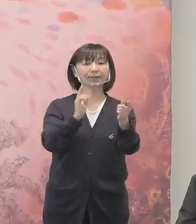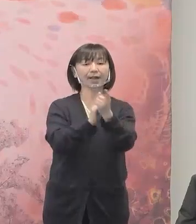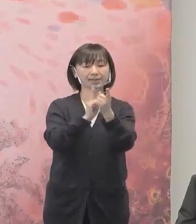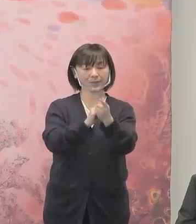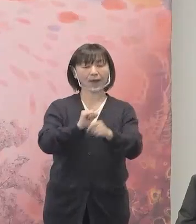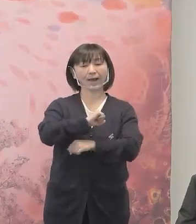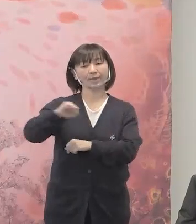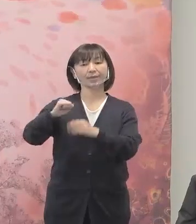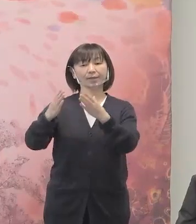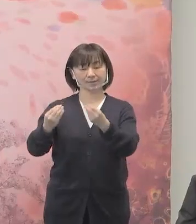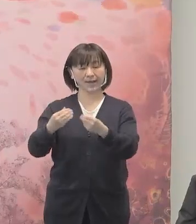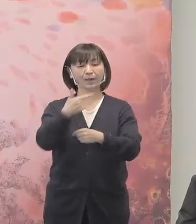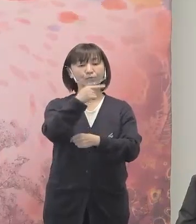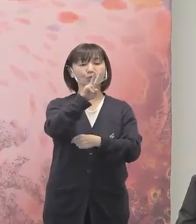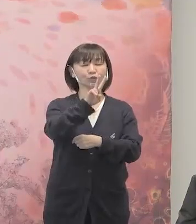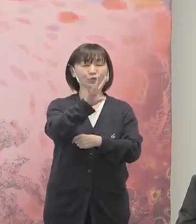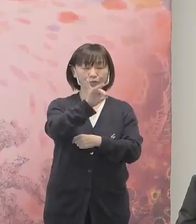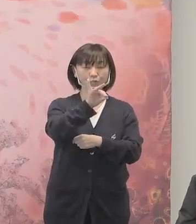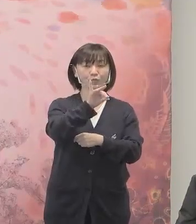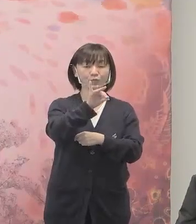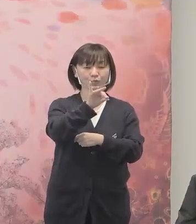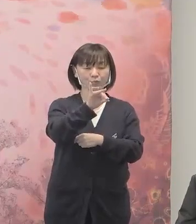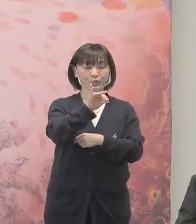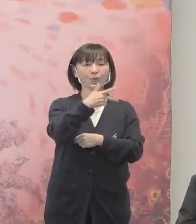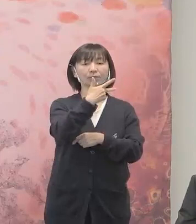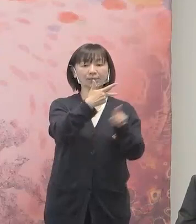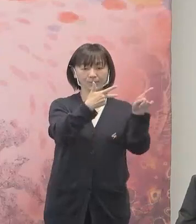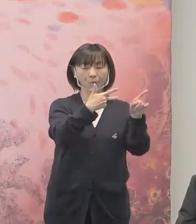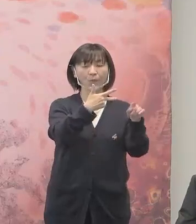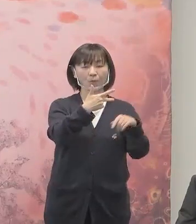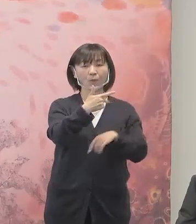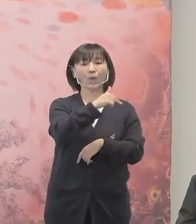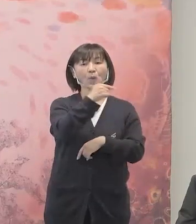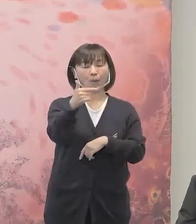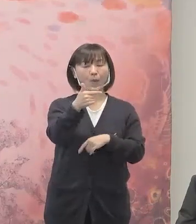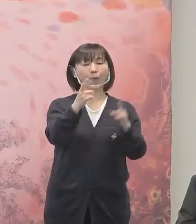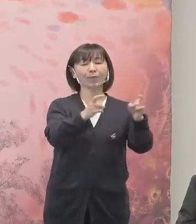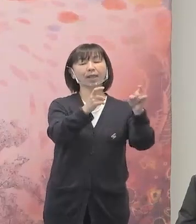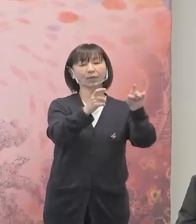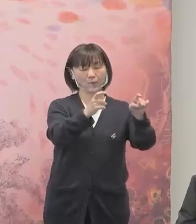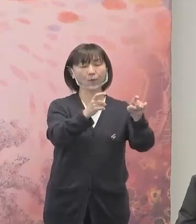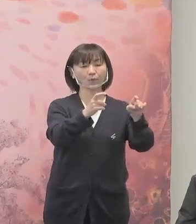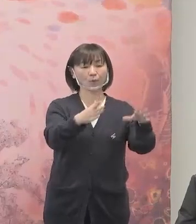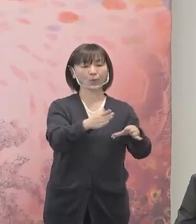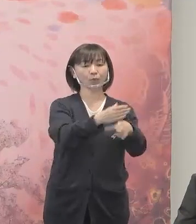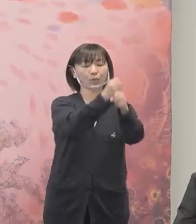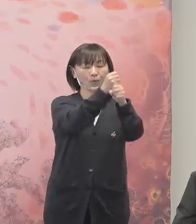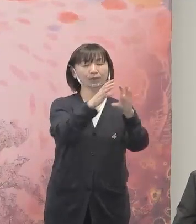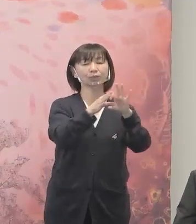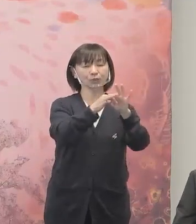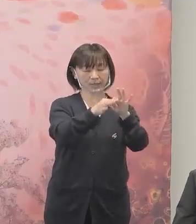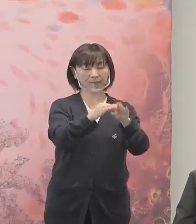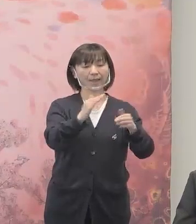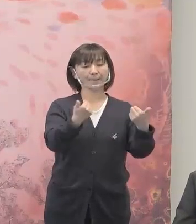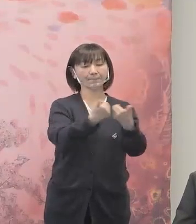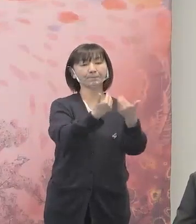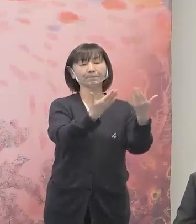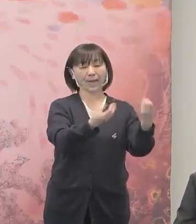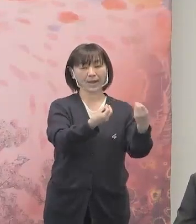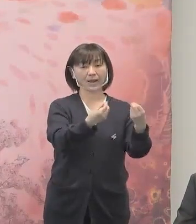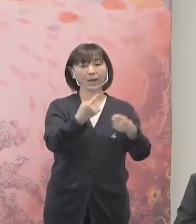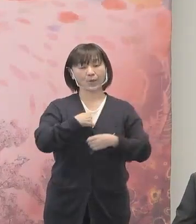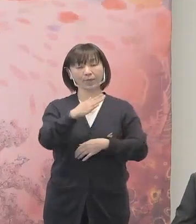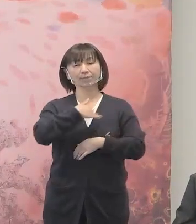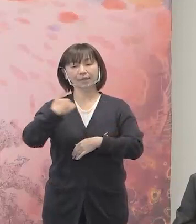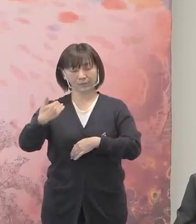同じく睦司さんも大港ですかね、の高校等について反対してきましたが、我々ちょっと違